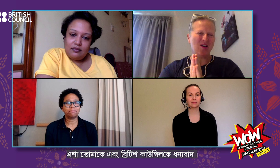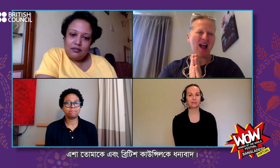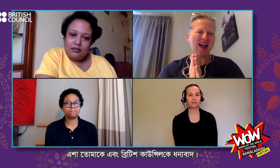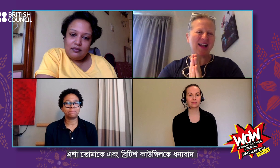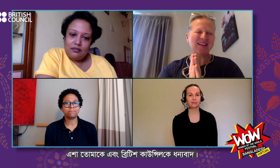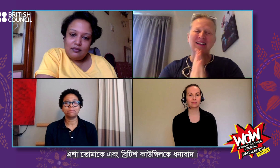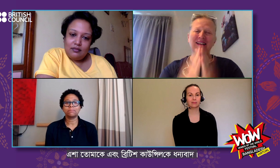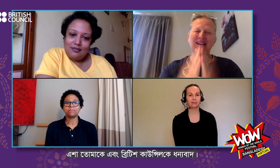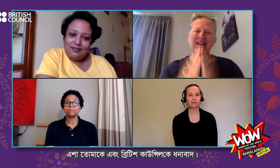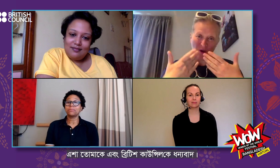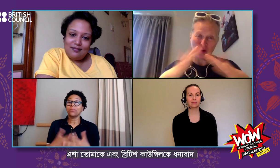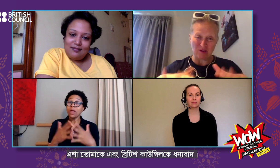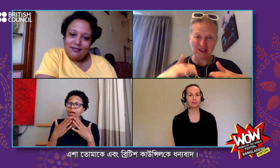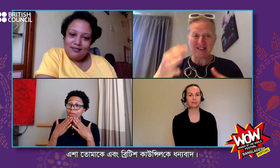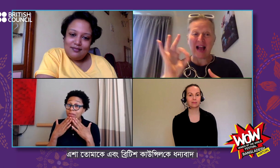সাফল্যগাথার গল্প